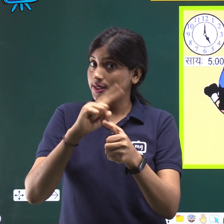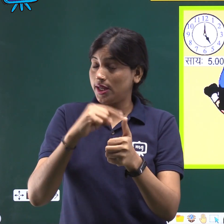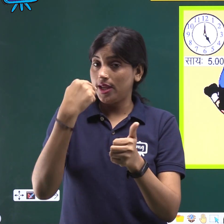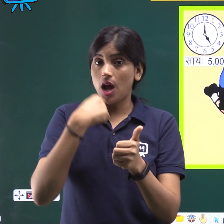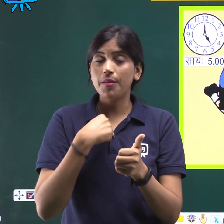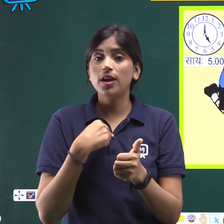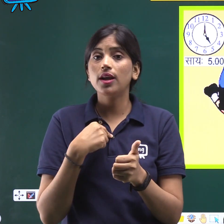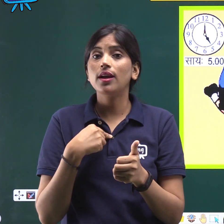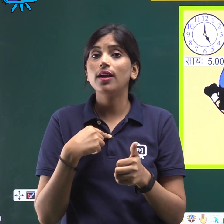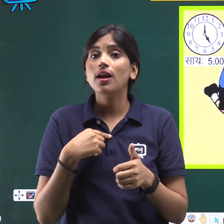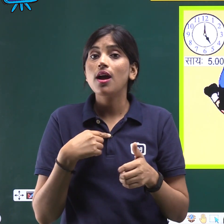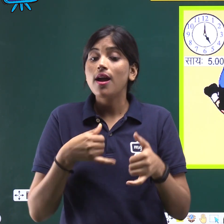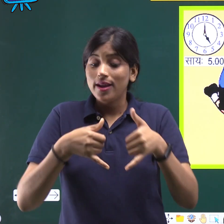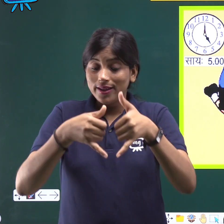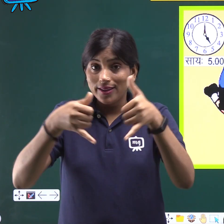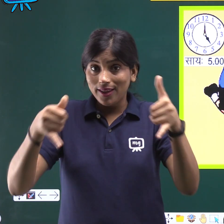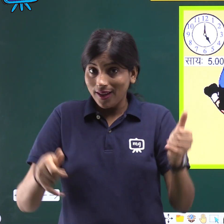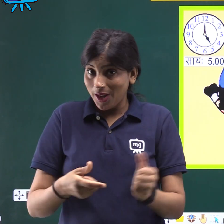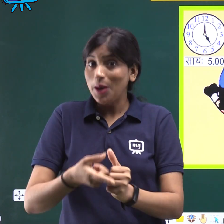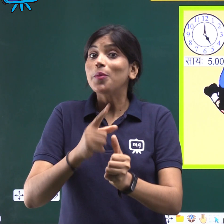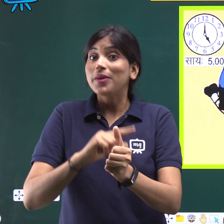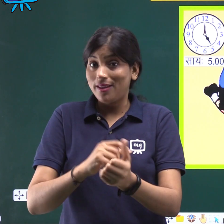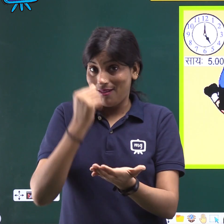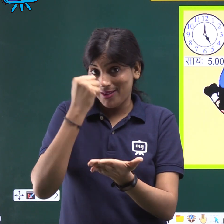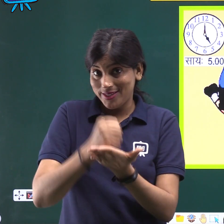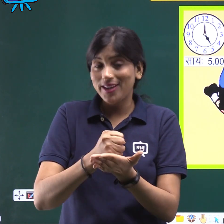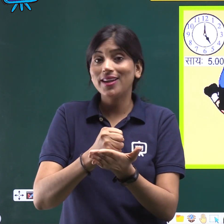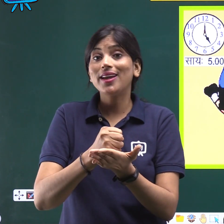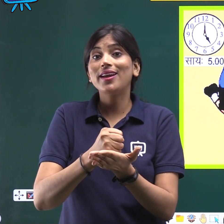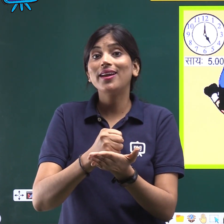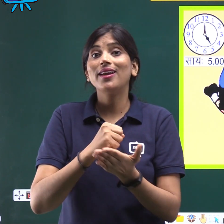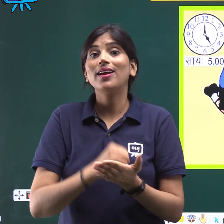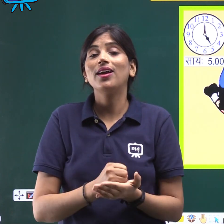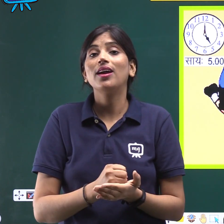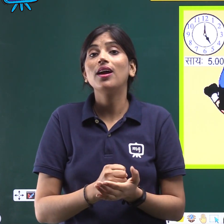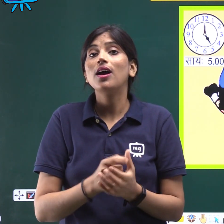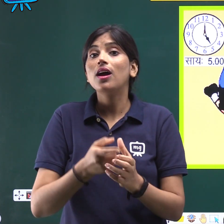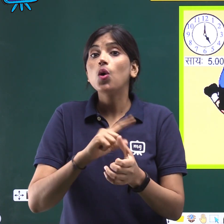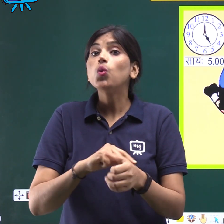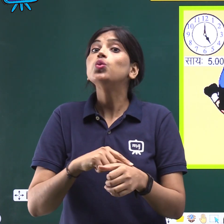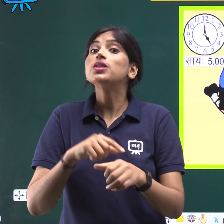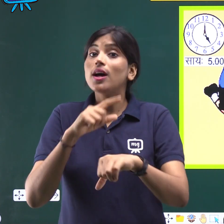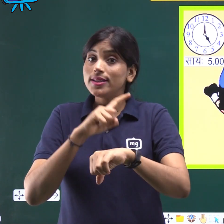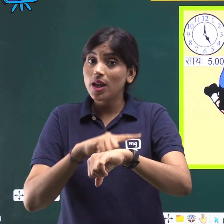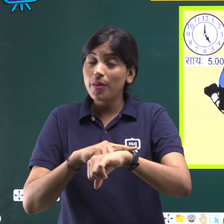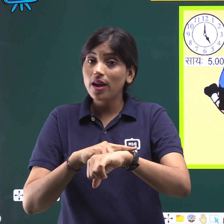हमें खेल भी खेलना चाहिए, लेकिन उसका